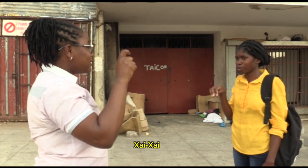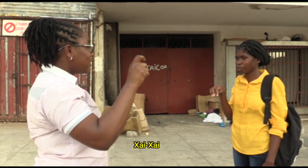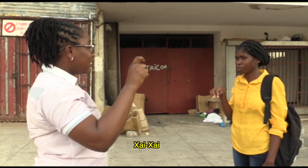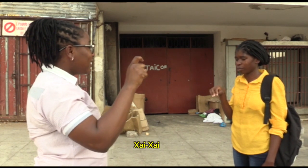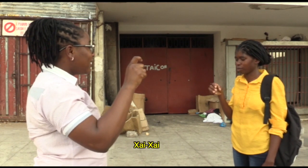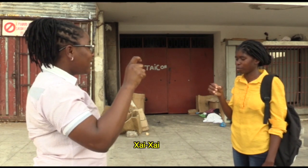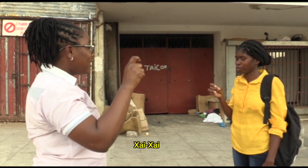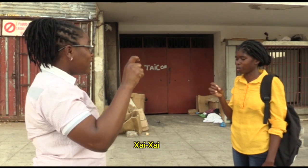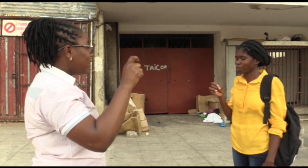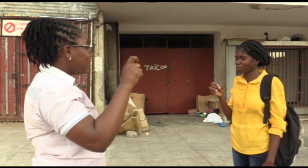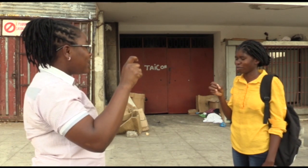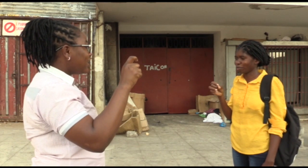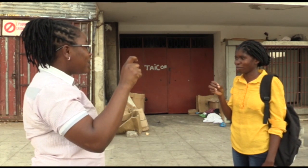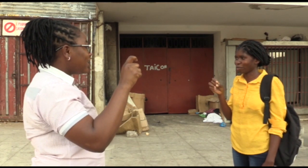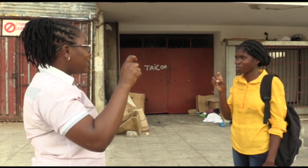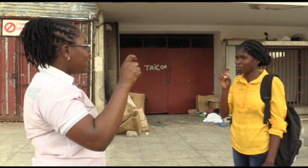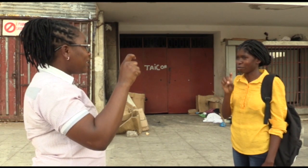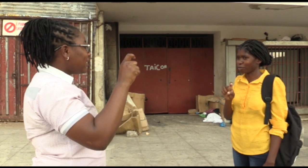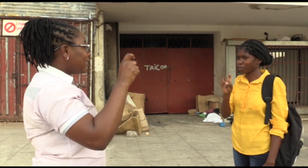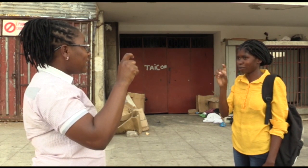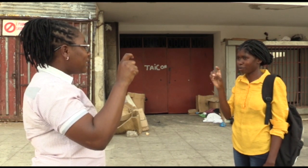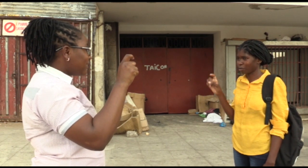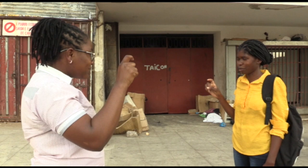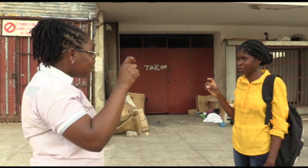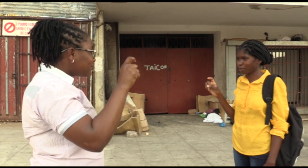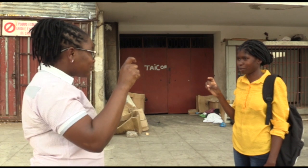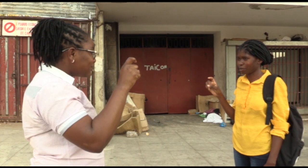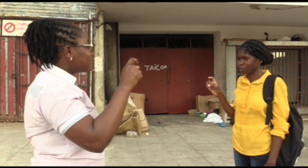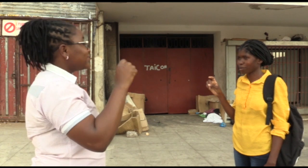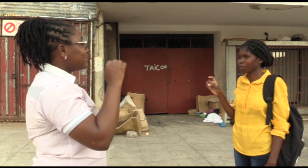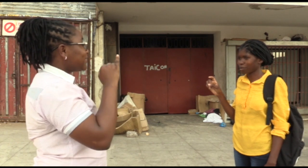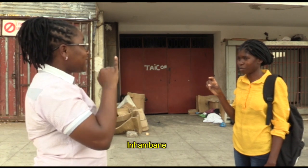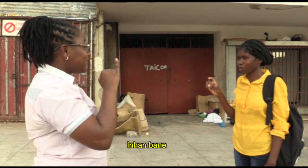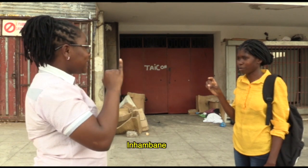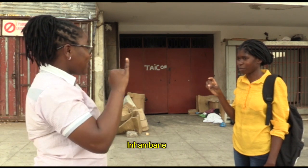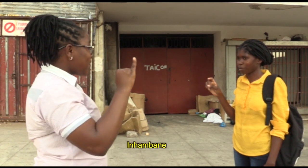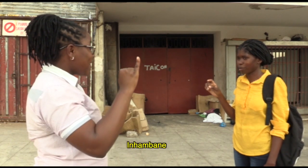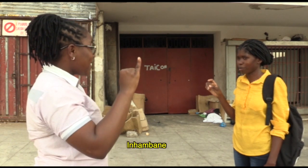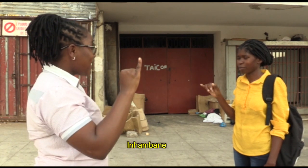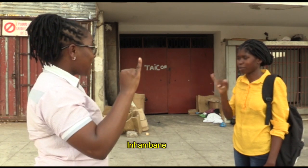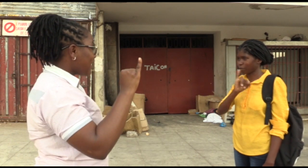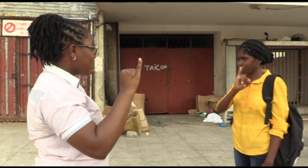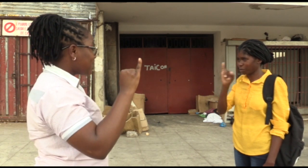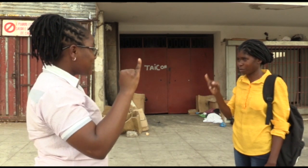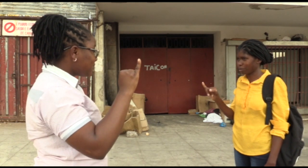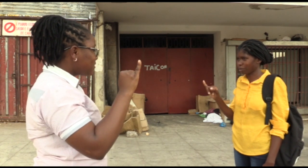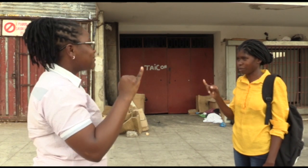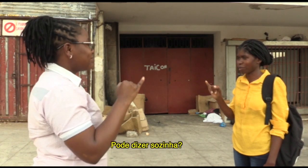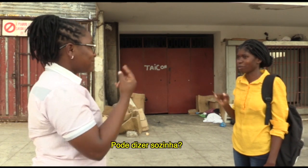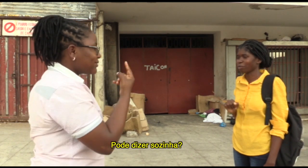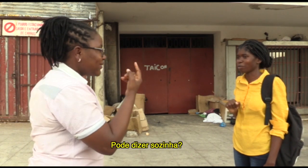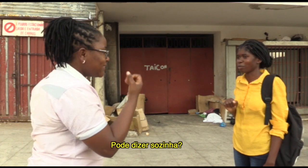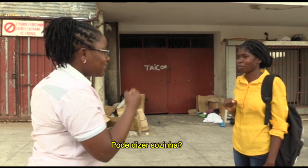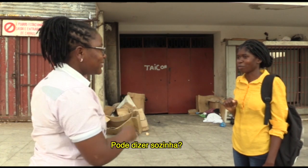Hás uma para behaviors. para